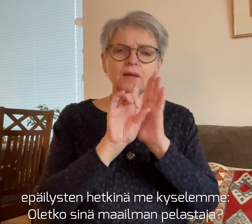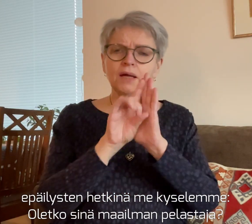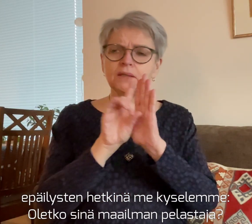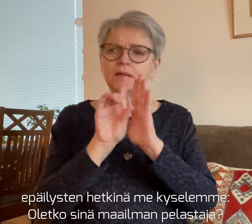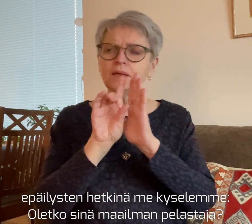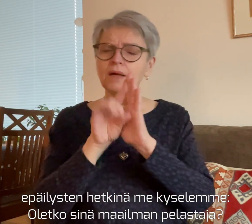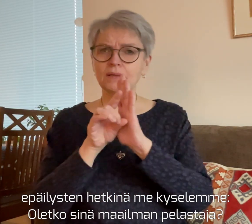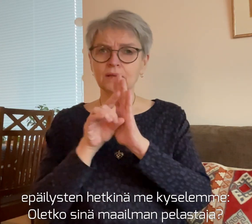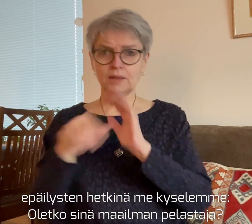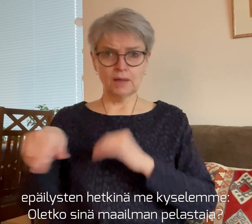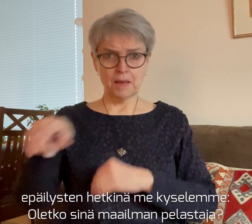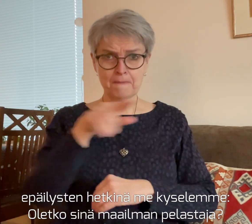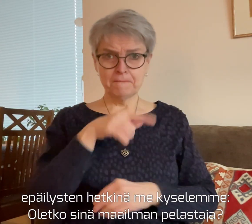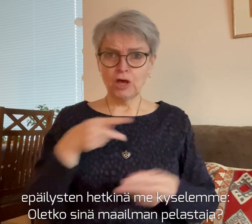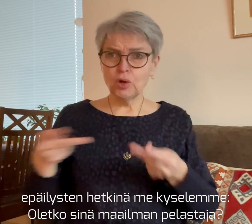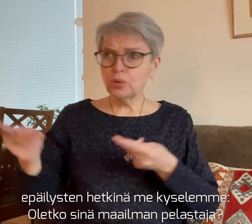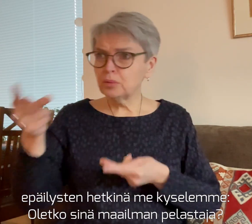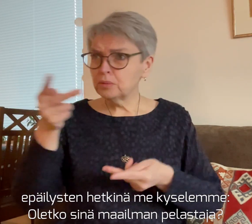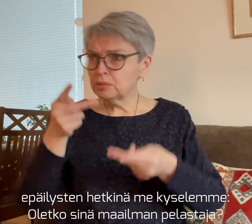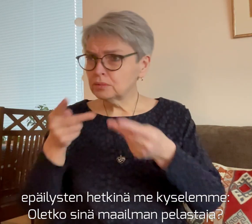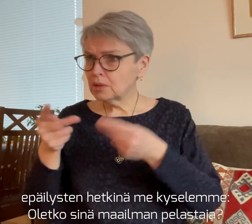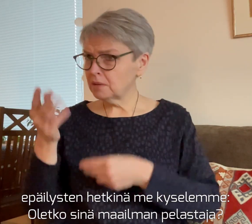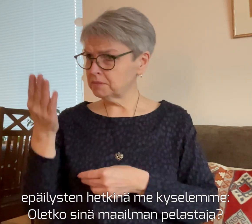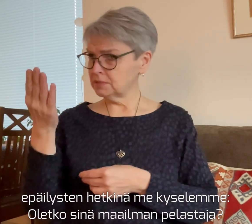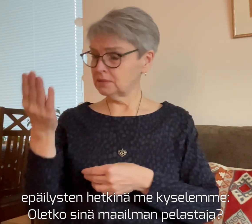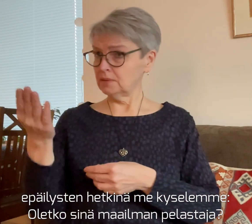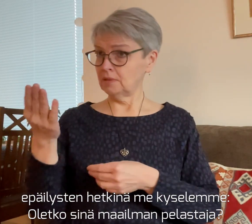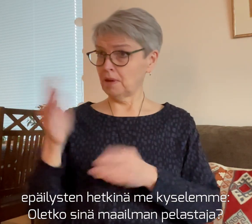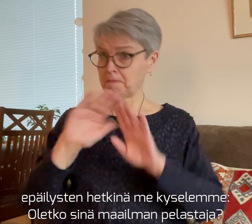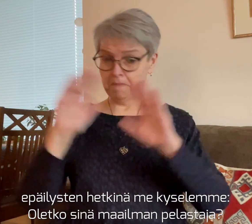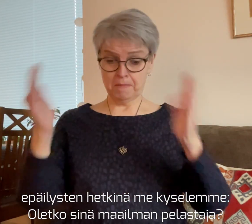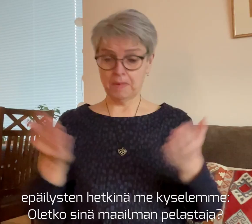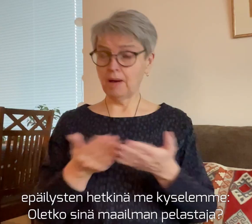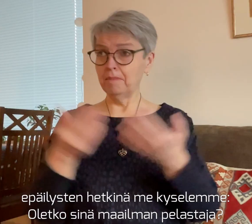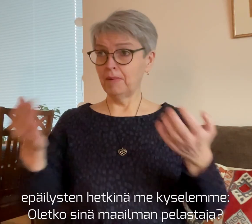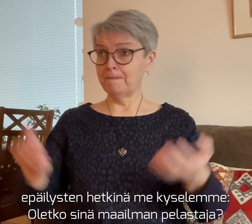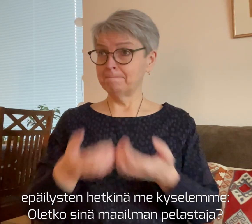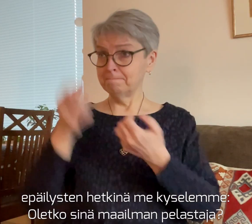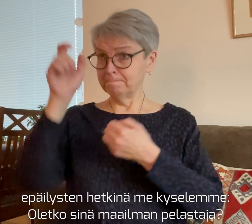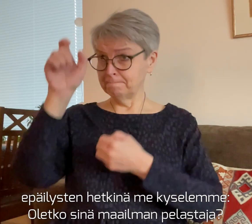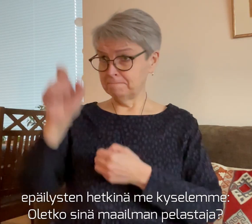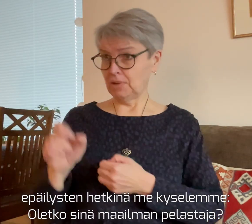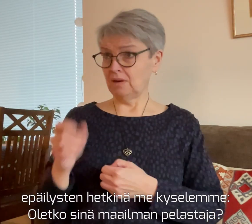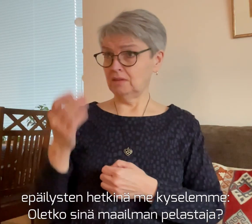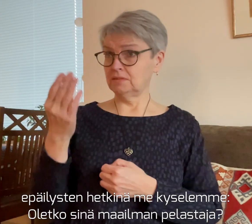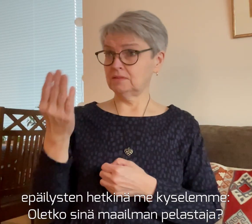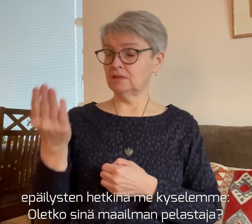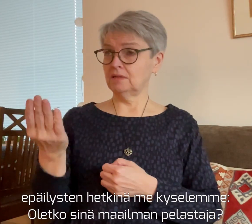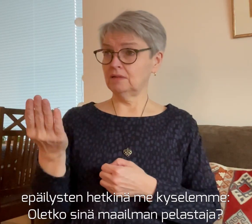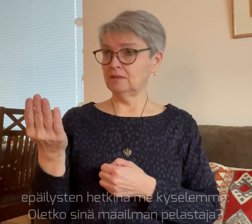epäilysten hetkinä me kyselemme, oletko sinä maailman pelastaja?